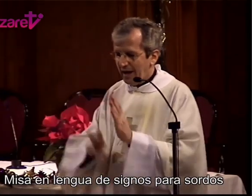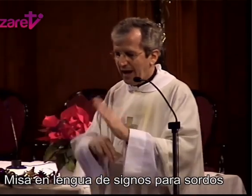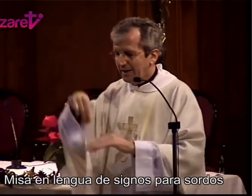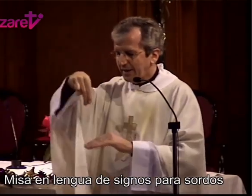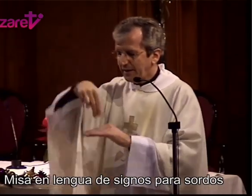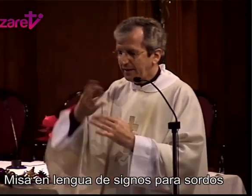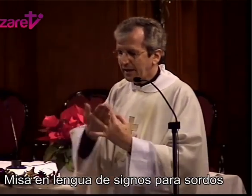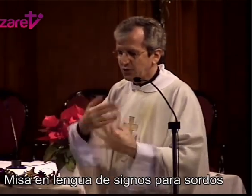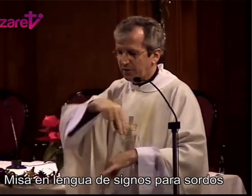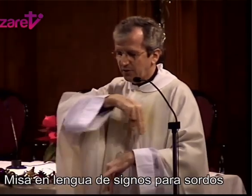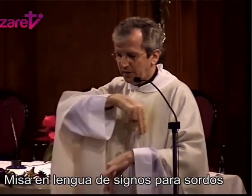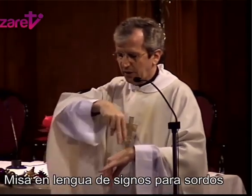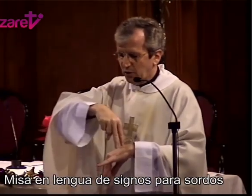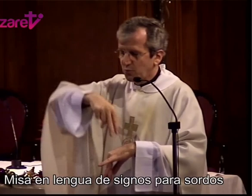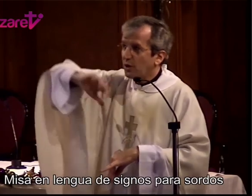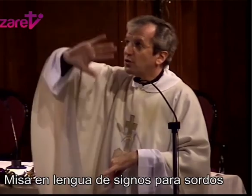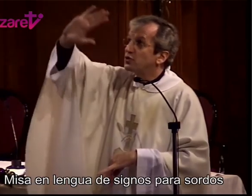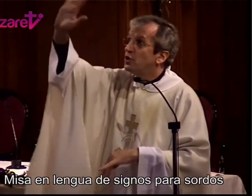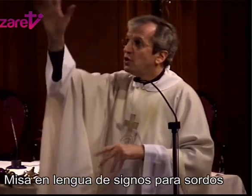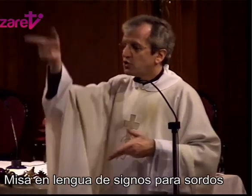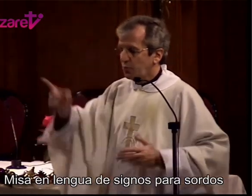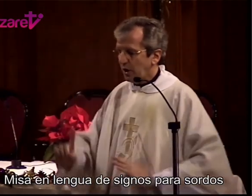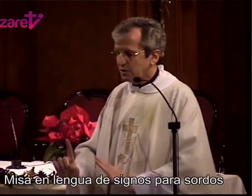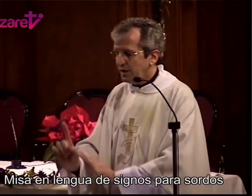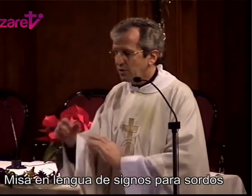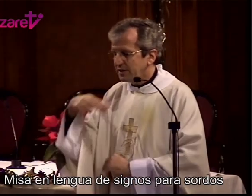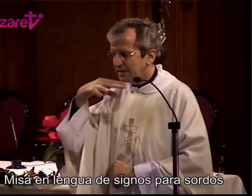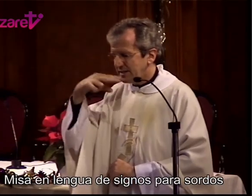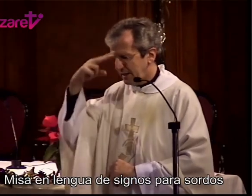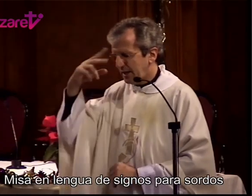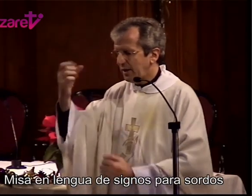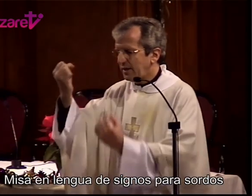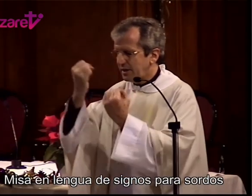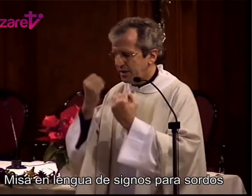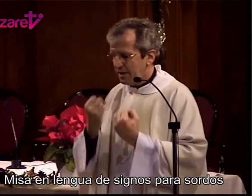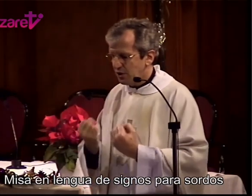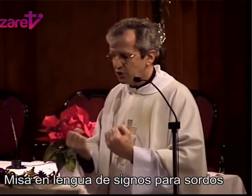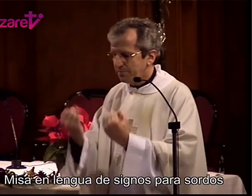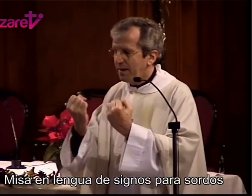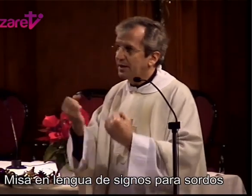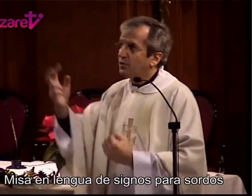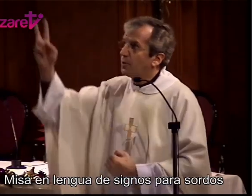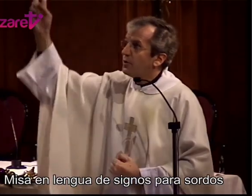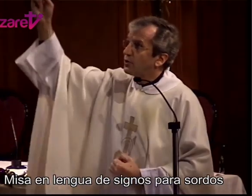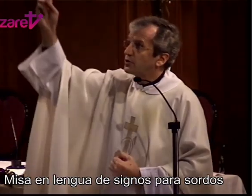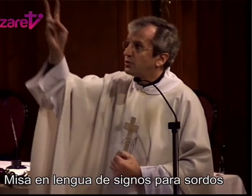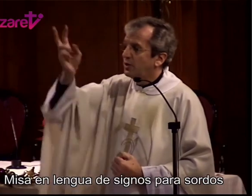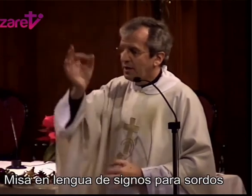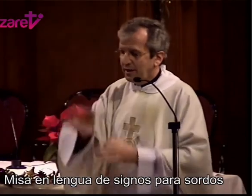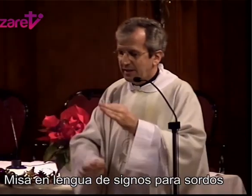al tercer día resucitó de entre los muertos, subió a los cielos y está sentado a la derecha de Dios, Padre Todopoderoso. Desde allí he